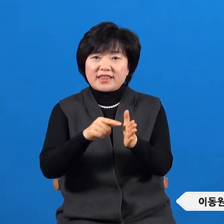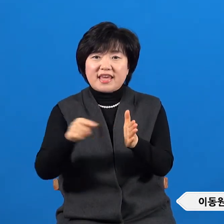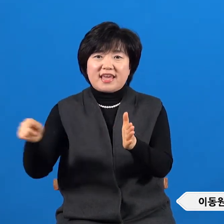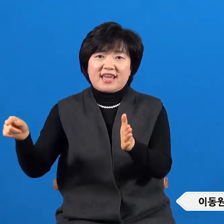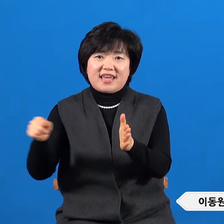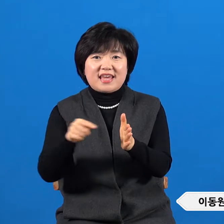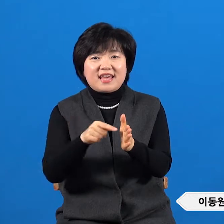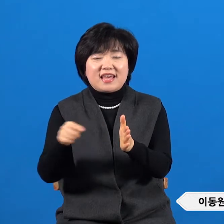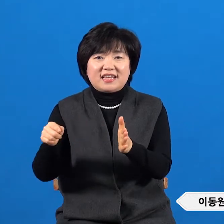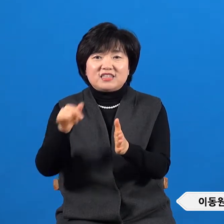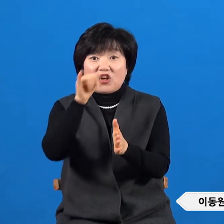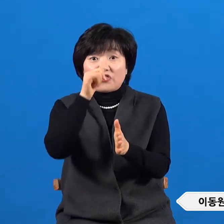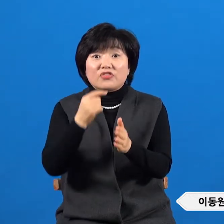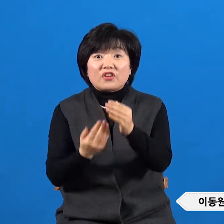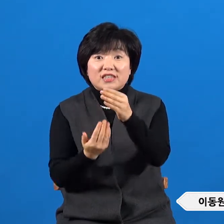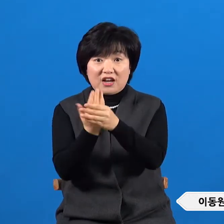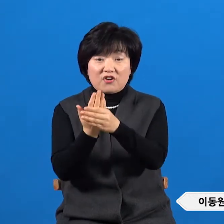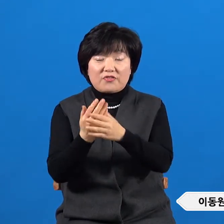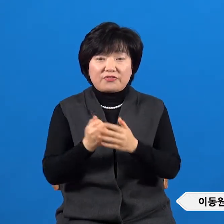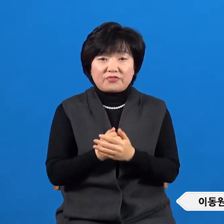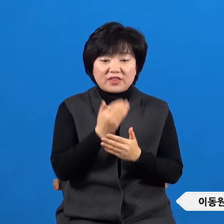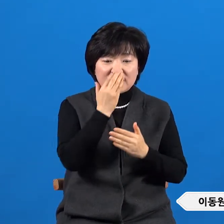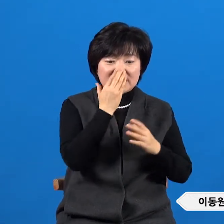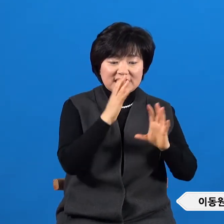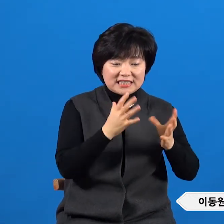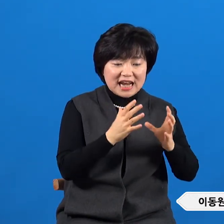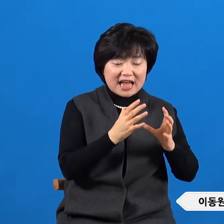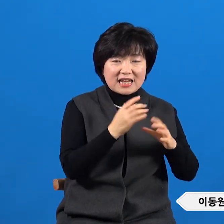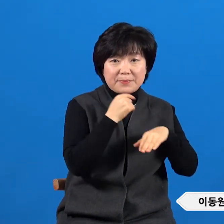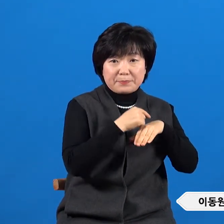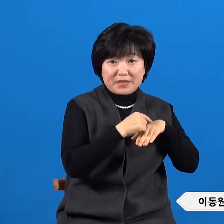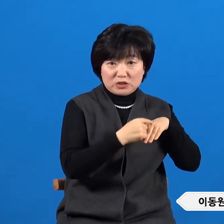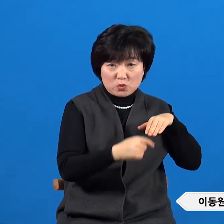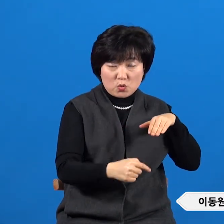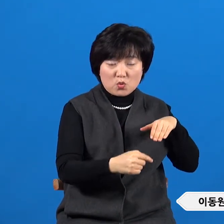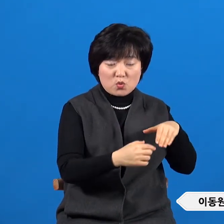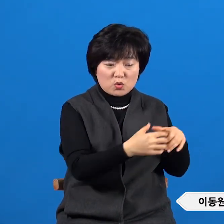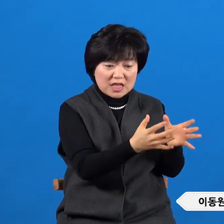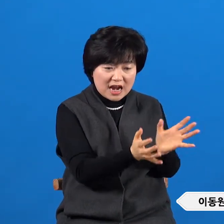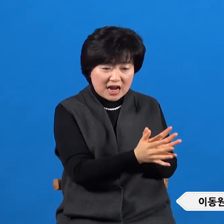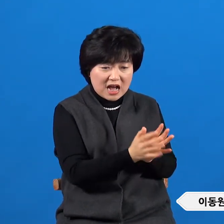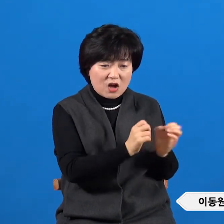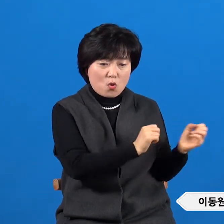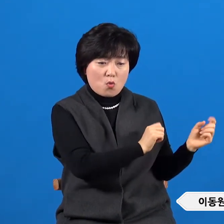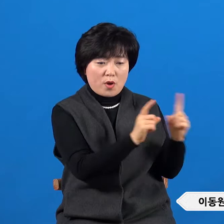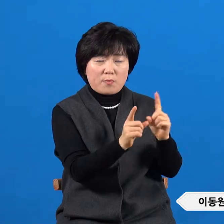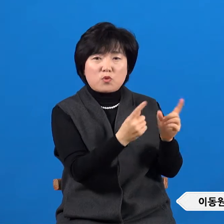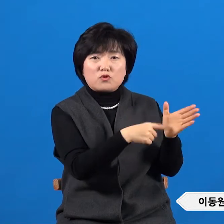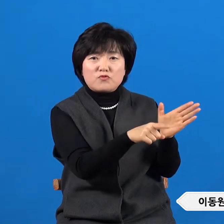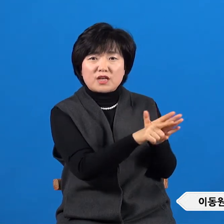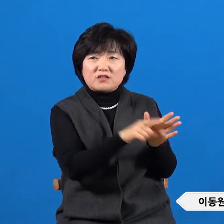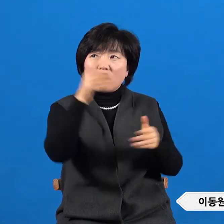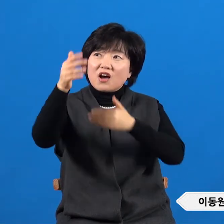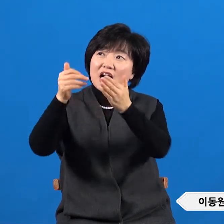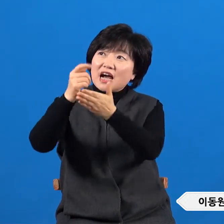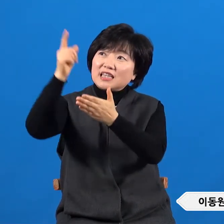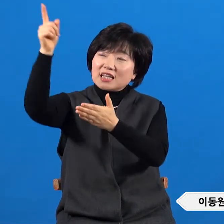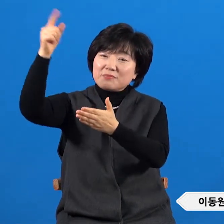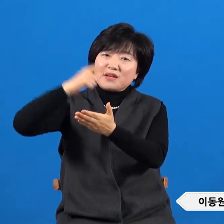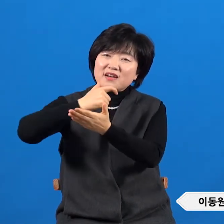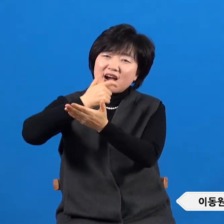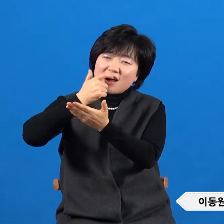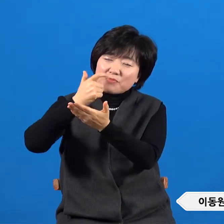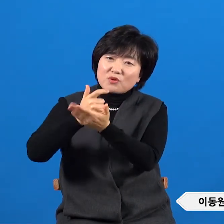438년까지 약 100년간의 시간을 커버하고 있는 책입니다. 이스라엘 민족의 온전한 회복을